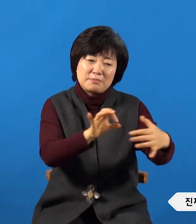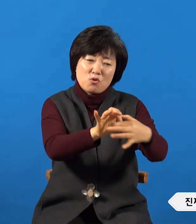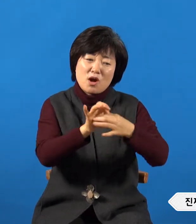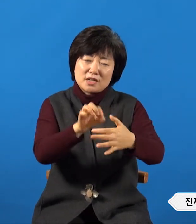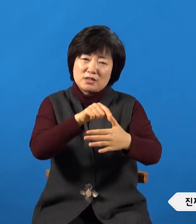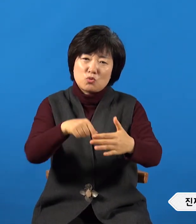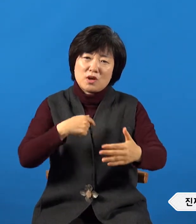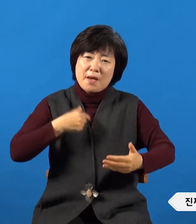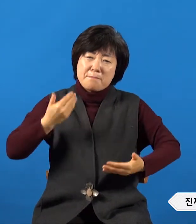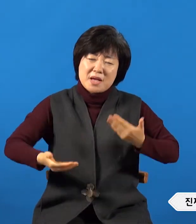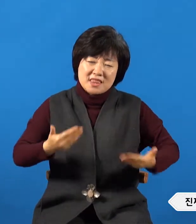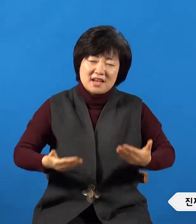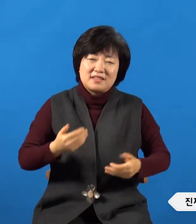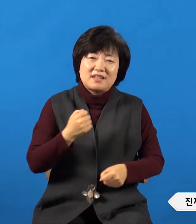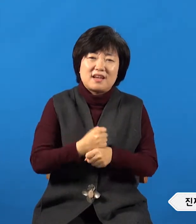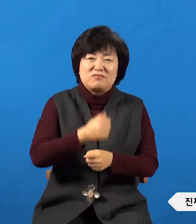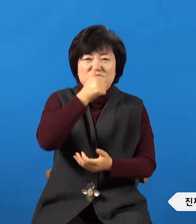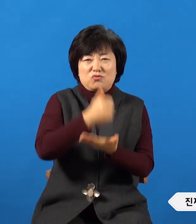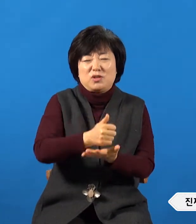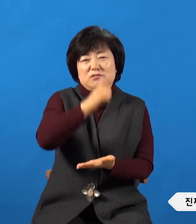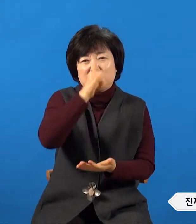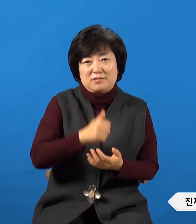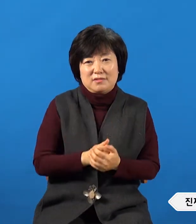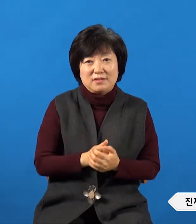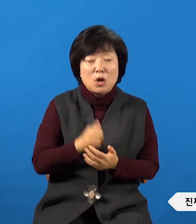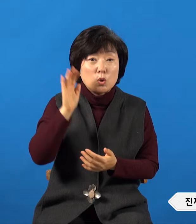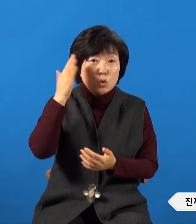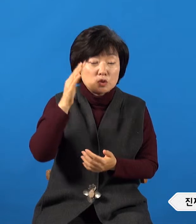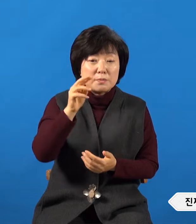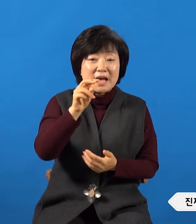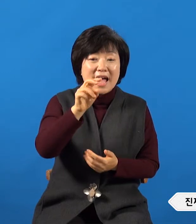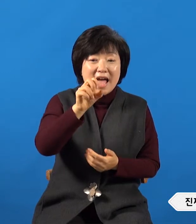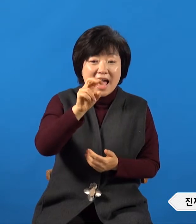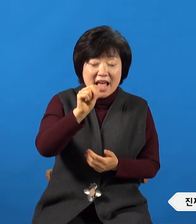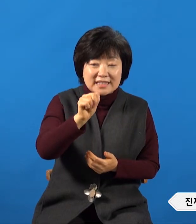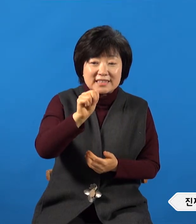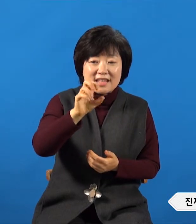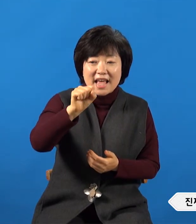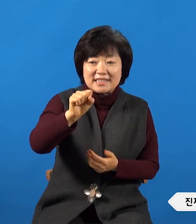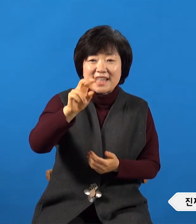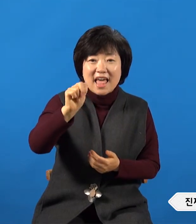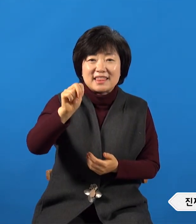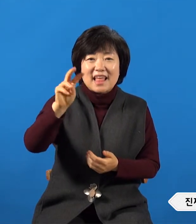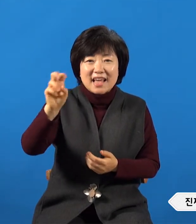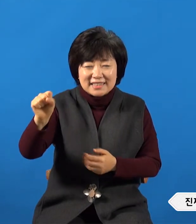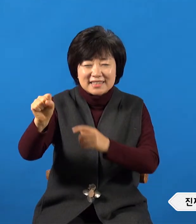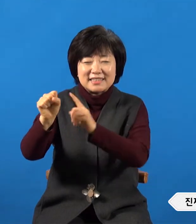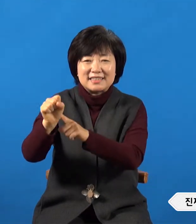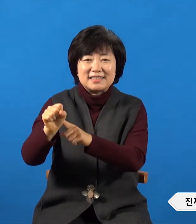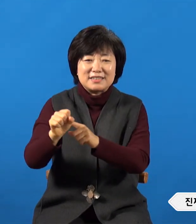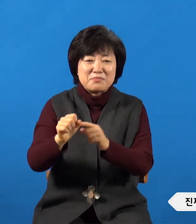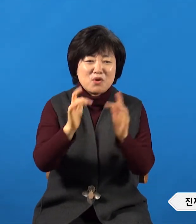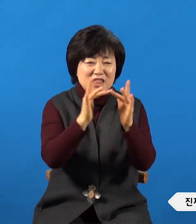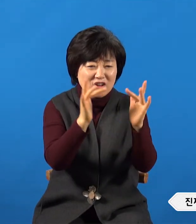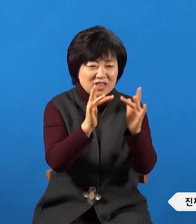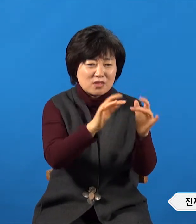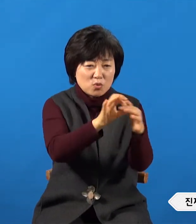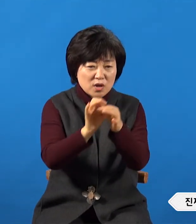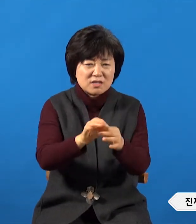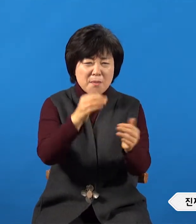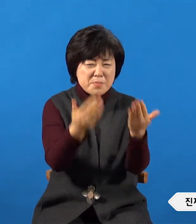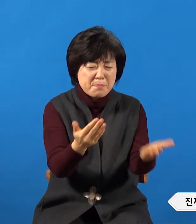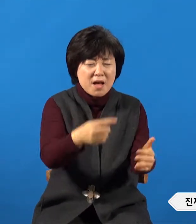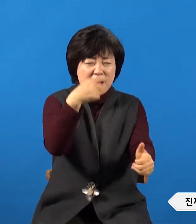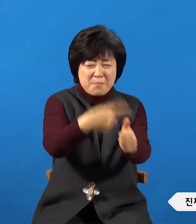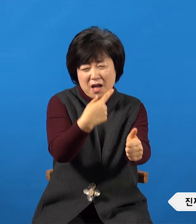가운데 존재하고 있다는 것입니다. 요즘 SNS를 통해서도 얼마나 많은 비판과 비난들이 있는지